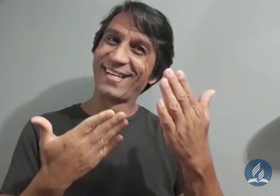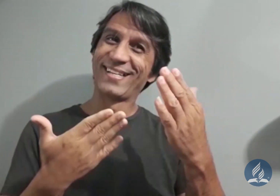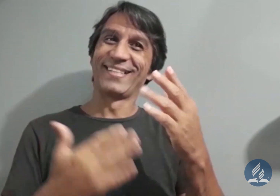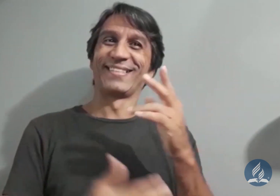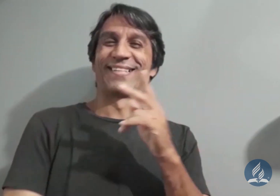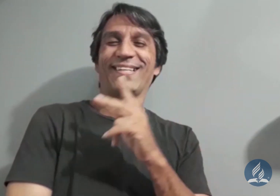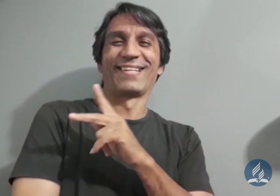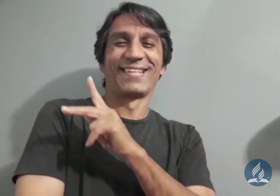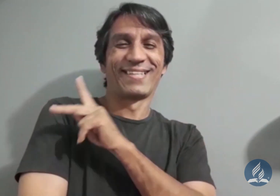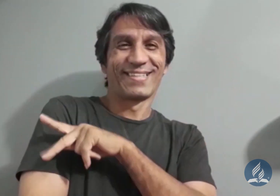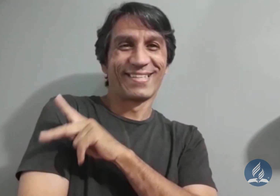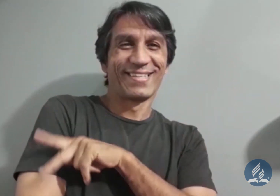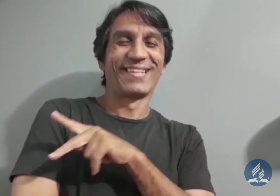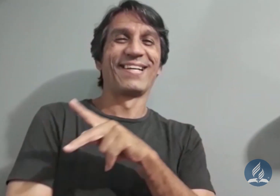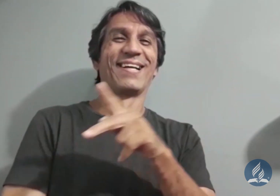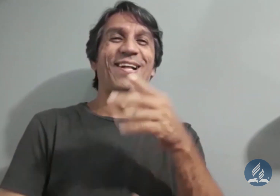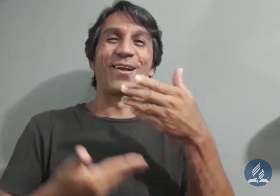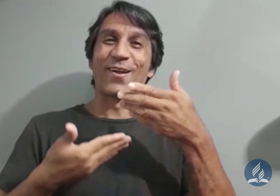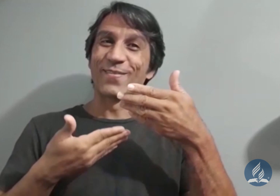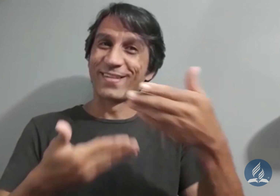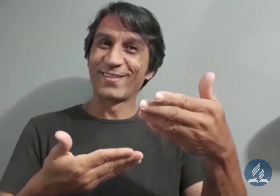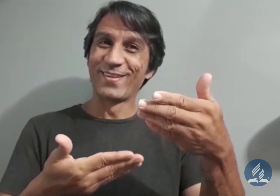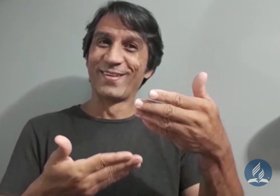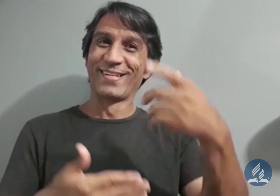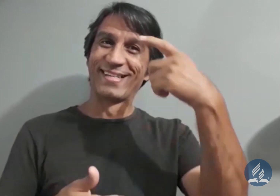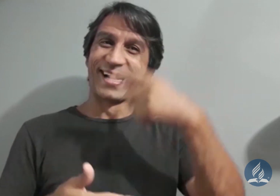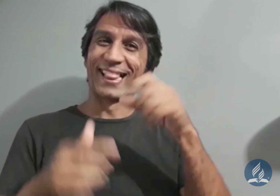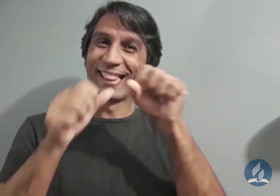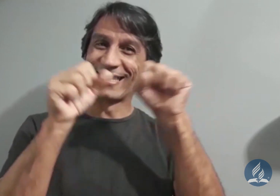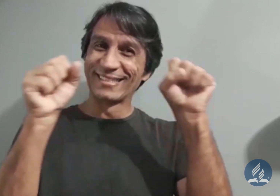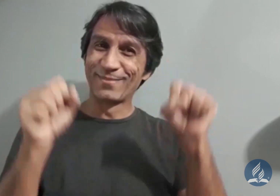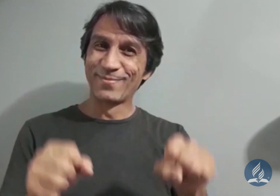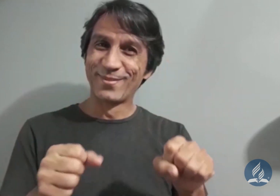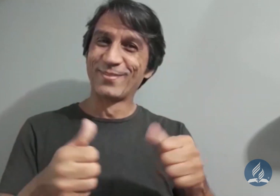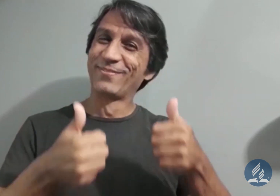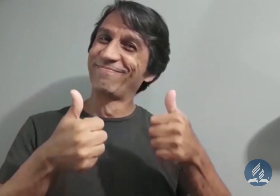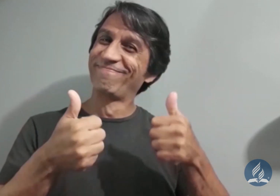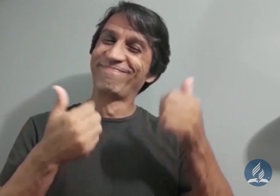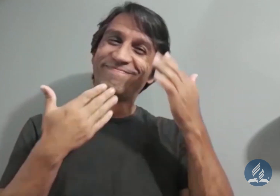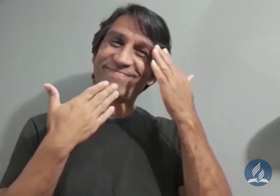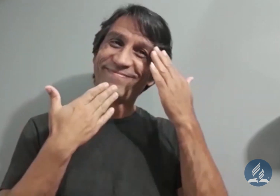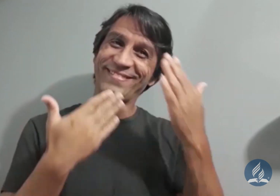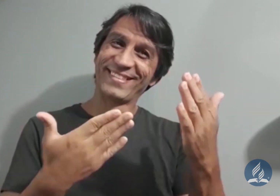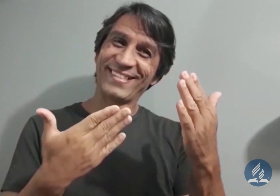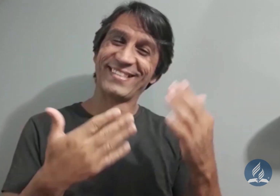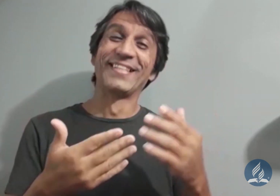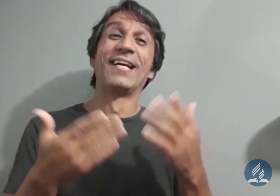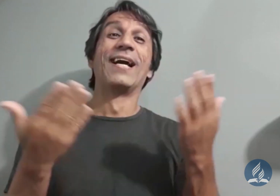Muito obrigado, Karen, pelo convite, por apresentar o meu testemunho. Obrigado mesmo.